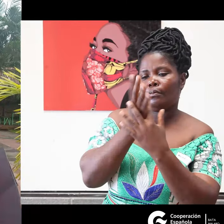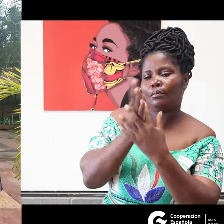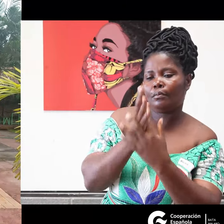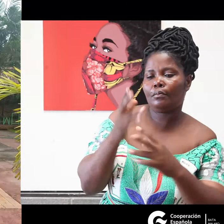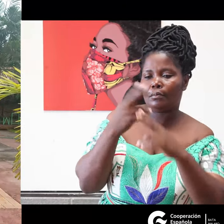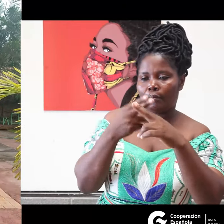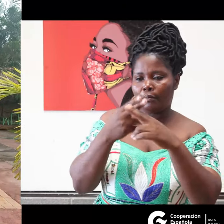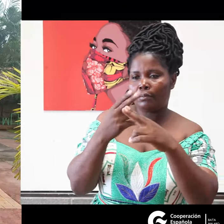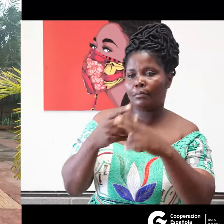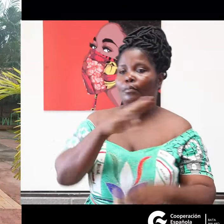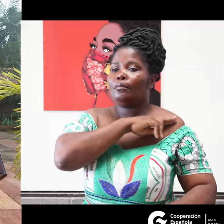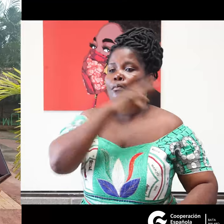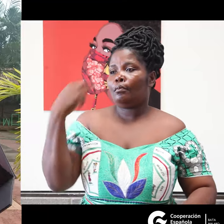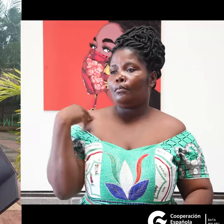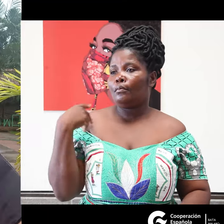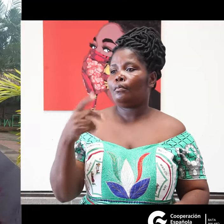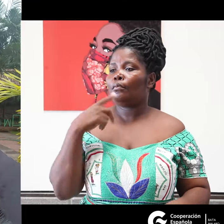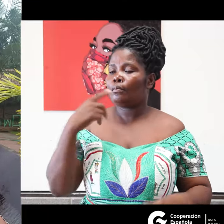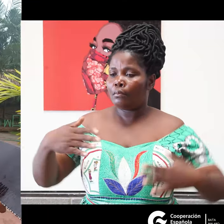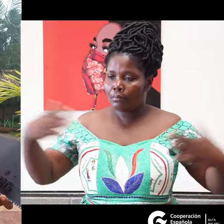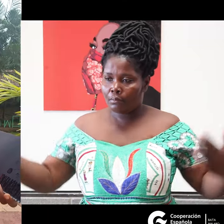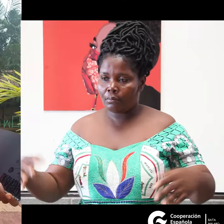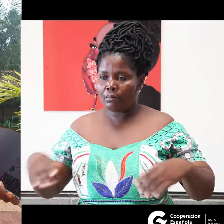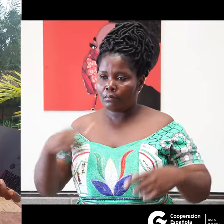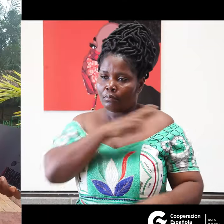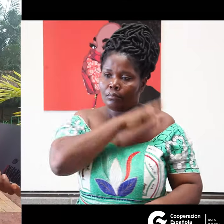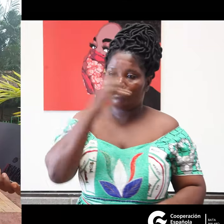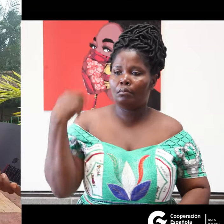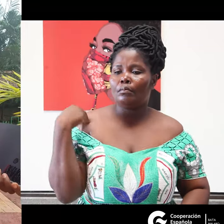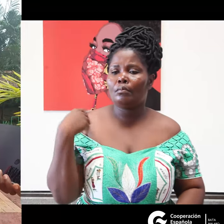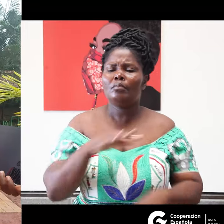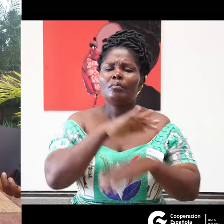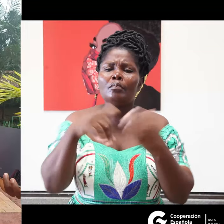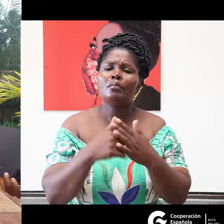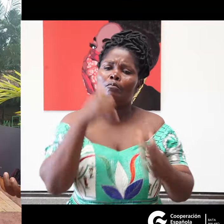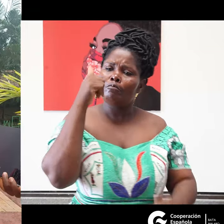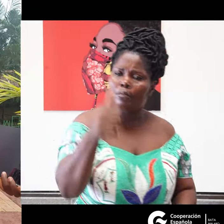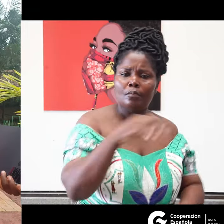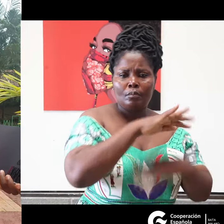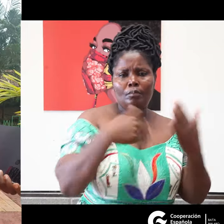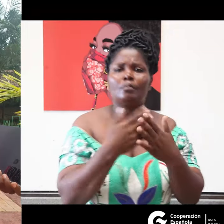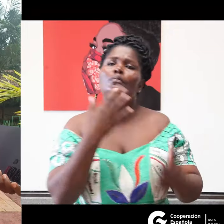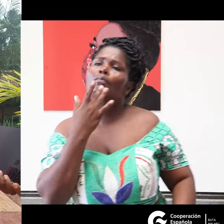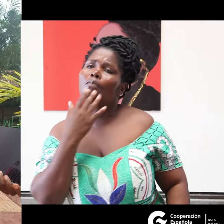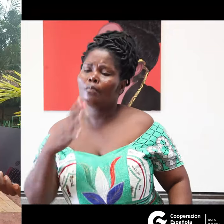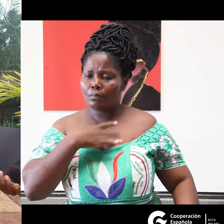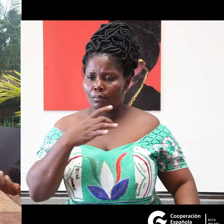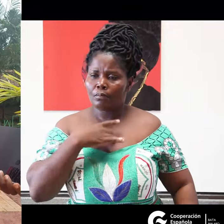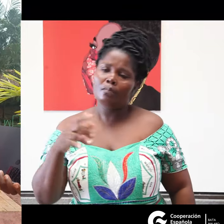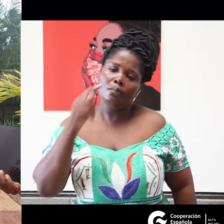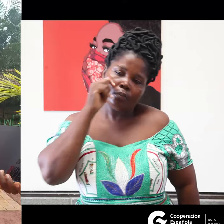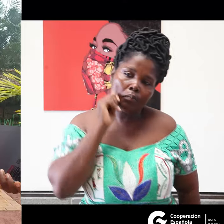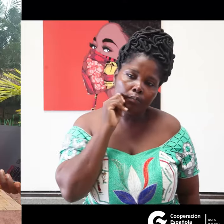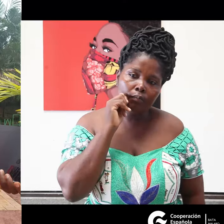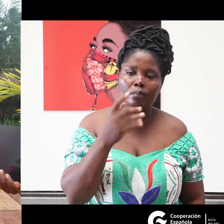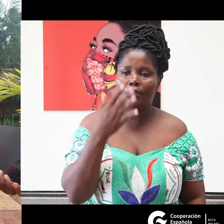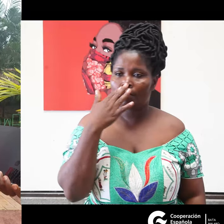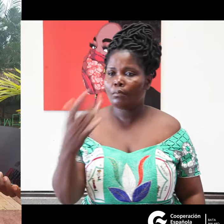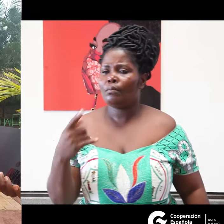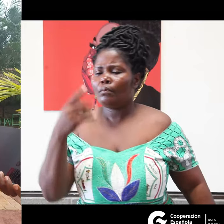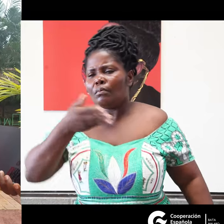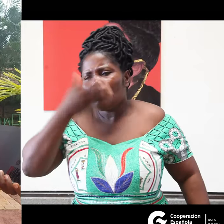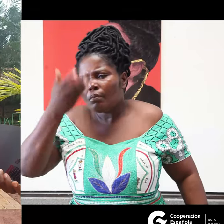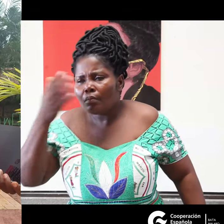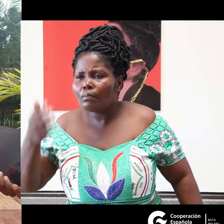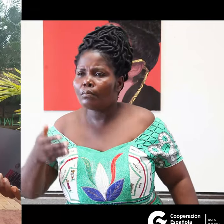Porque nosotros, lo de pelo no es lo nuestro. Muy bien. Todos los colores les gusta a Tomás. Porque los